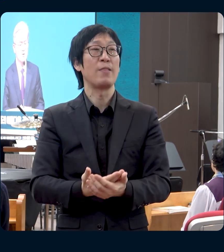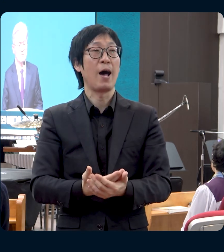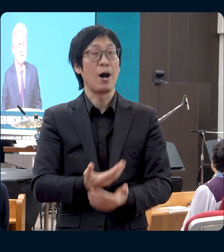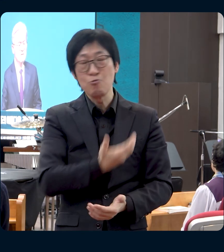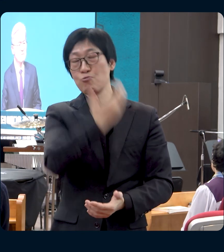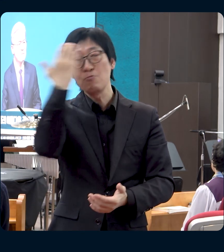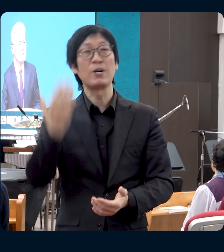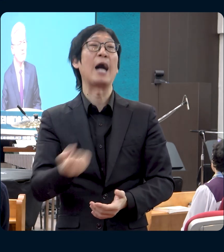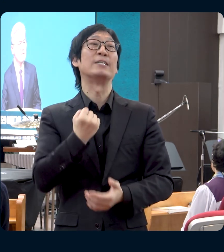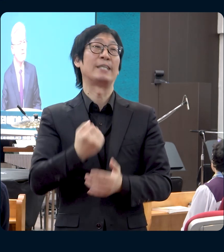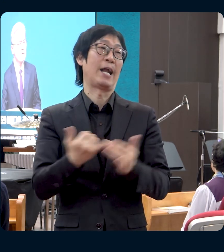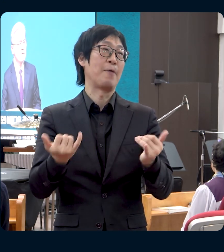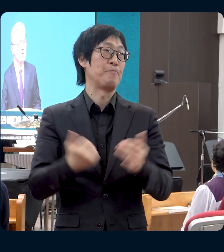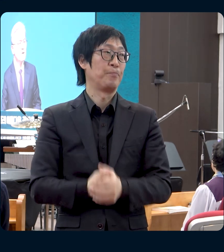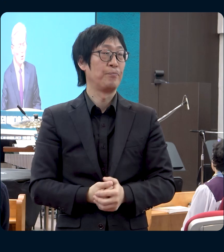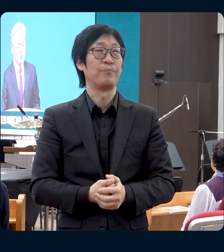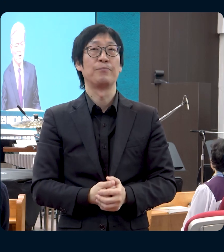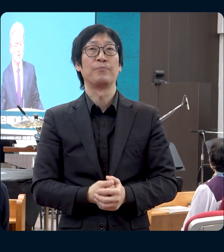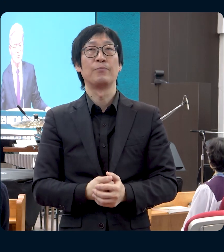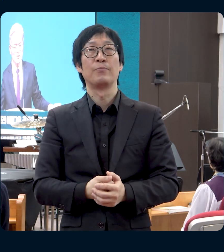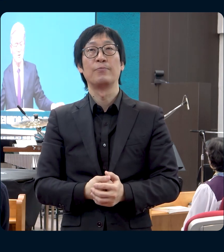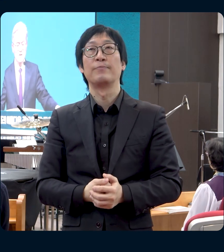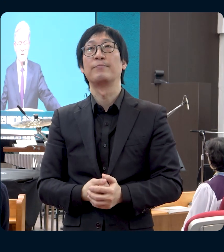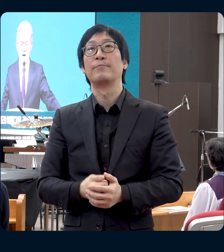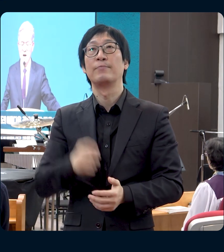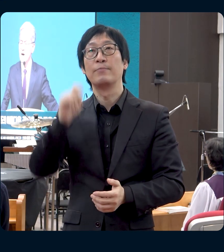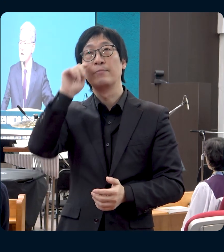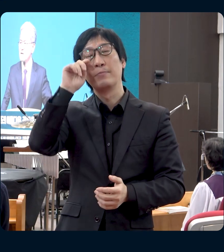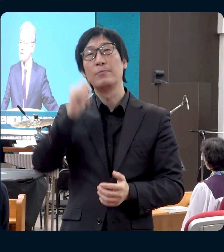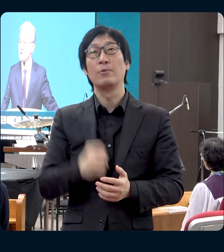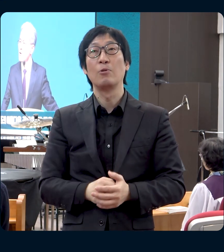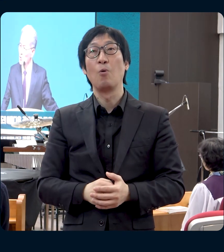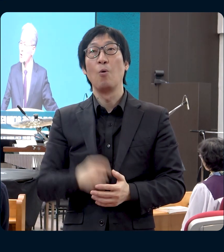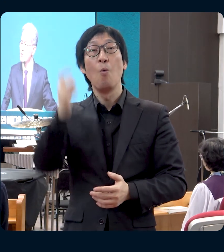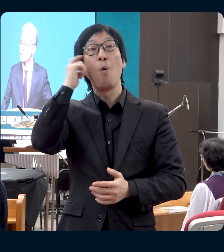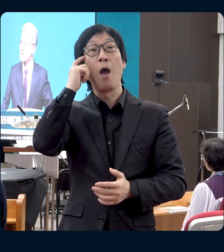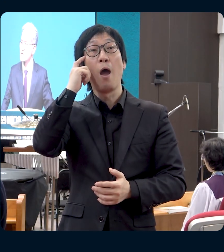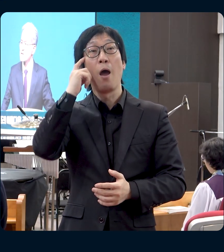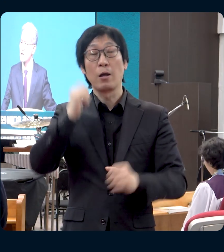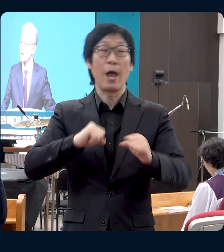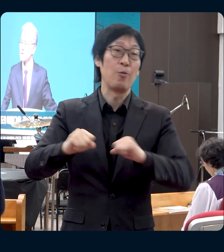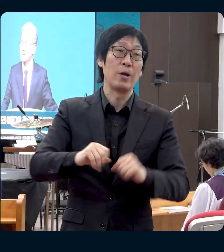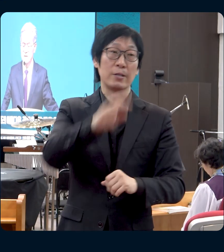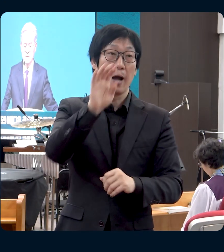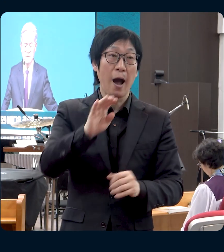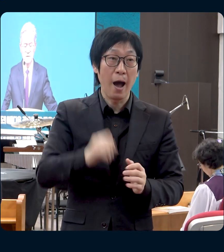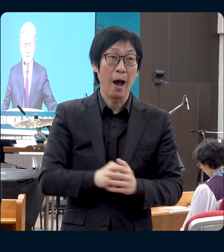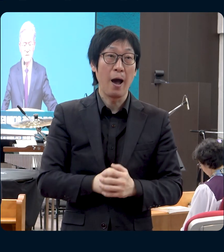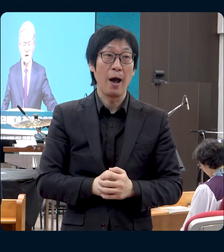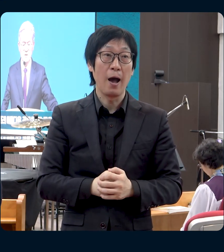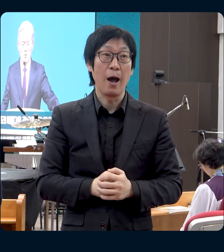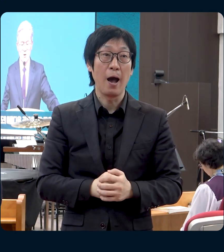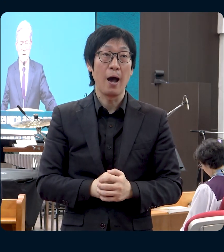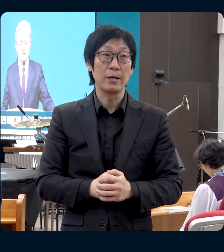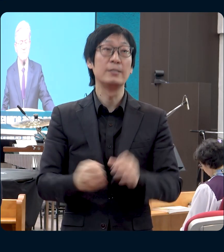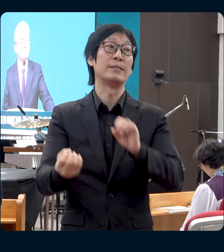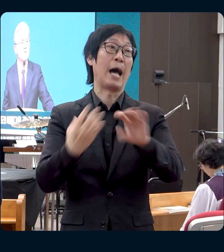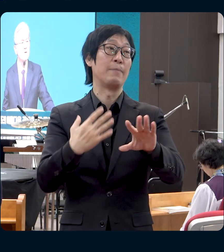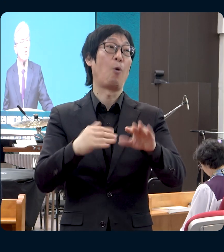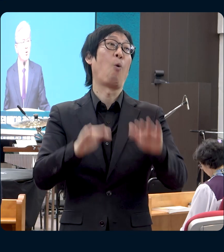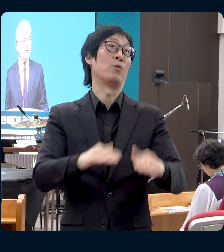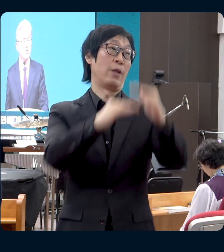꾸었던 것입니다. 어떻게 그럴 수 있었을까? 어떻게 그럴 수 있었을까? 그 답이 오늘